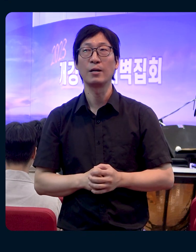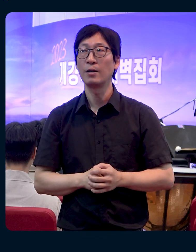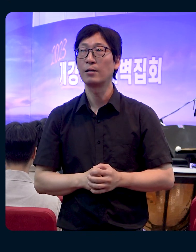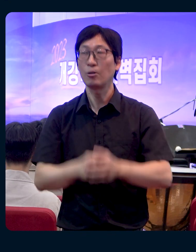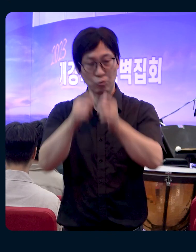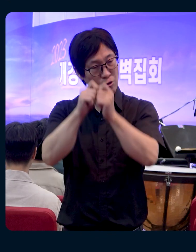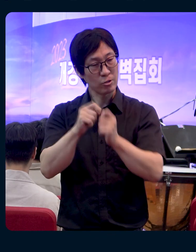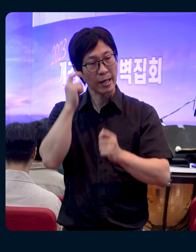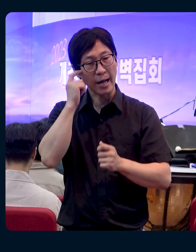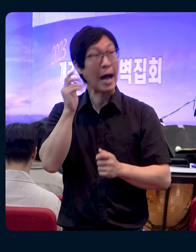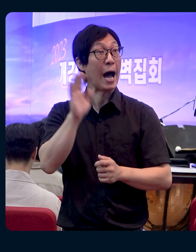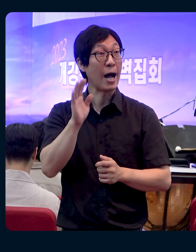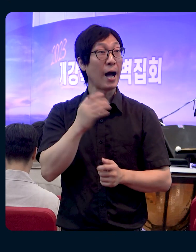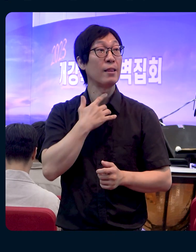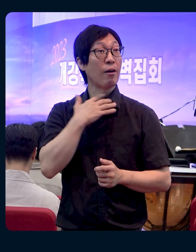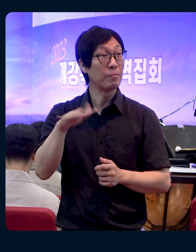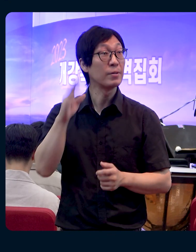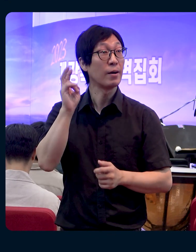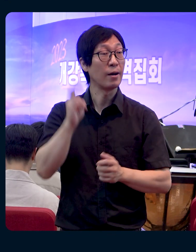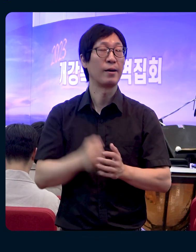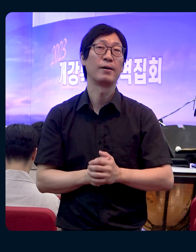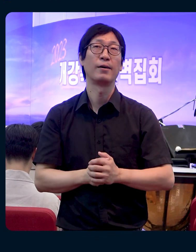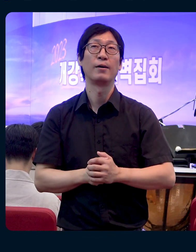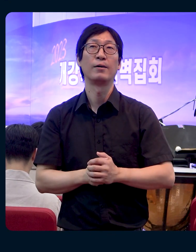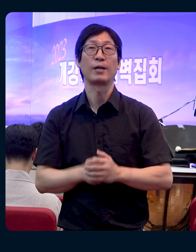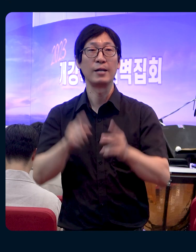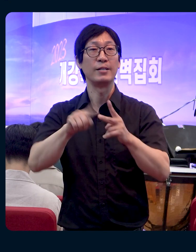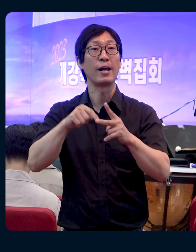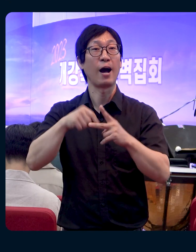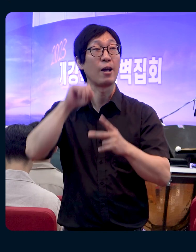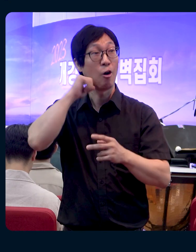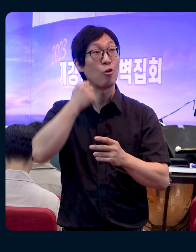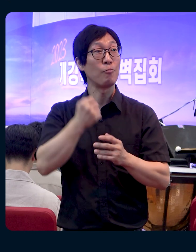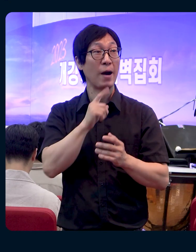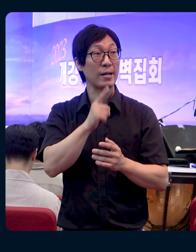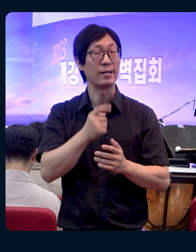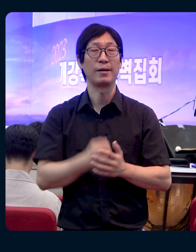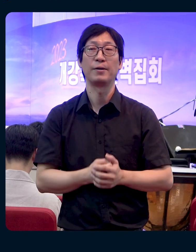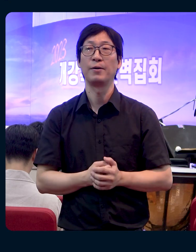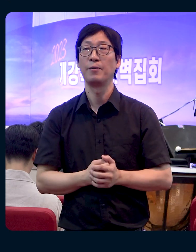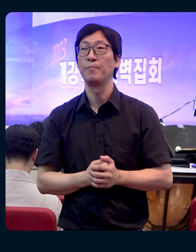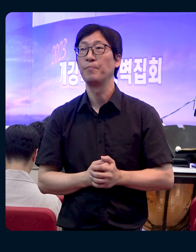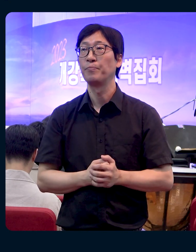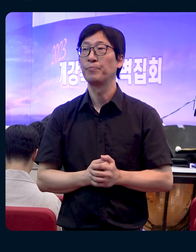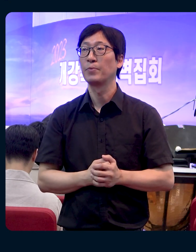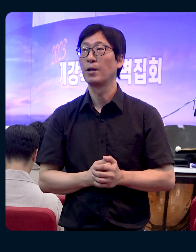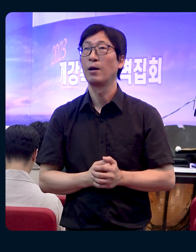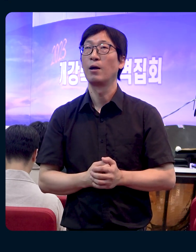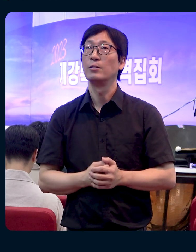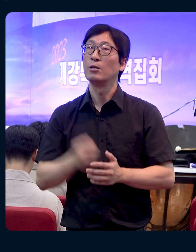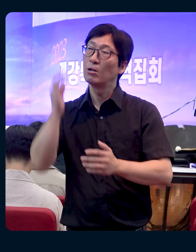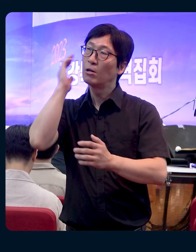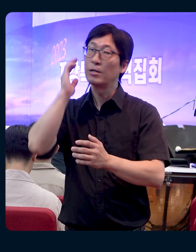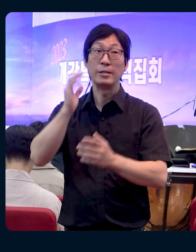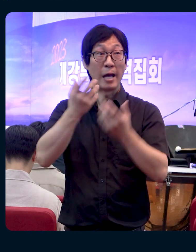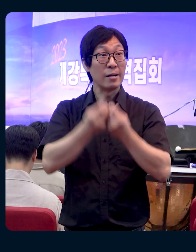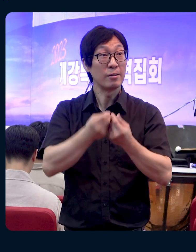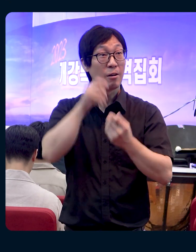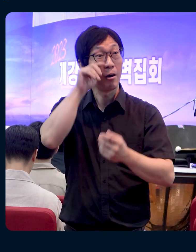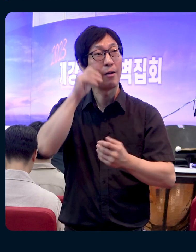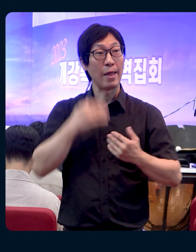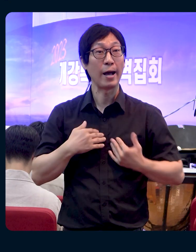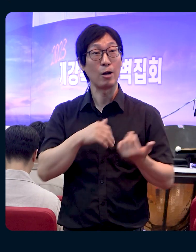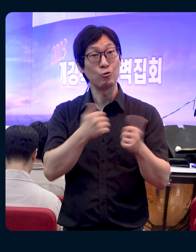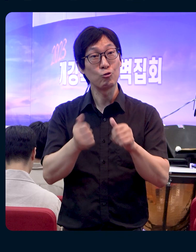구체적으로 생각하지 않다 보니까 이게 좀 이해가 어렵다는 걸 잘 모르시는 것 같아요. 많은 경우 그래요. 천국 가서 멸류관을 받는다.